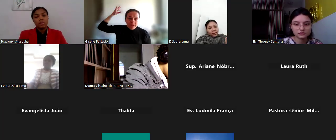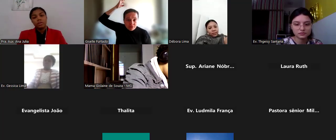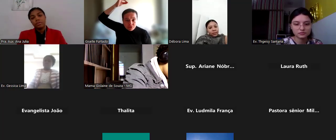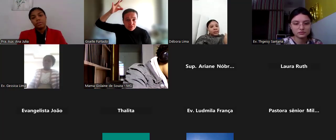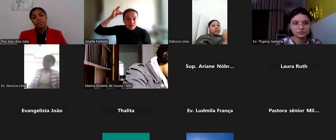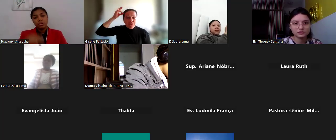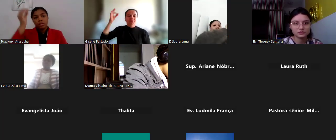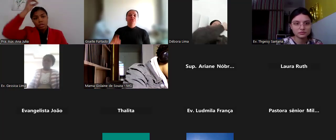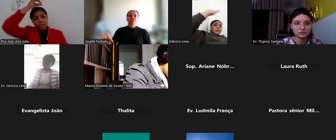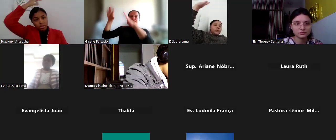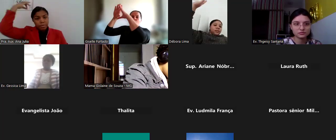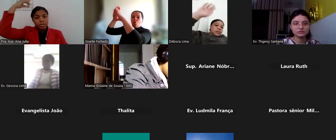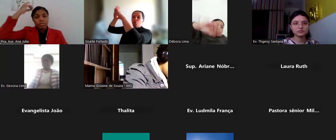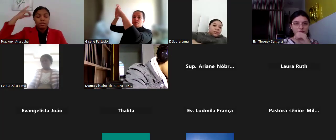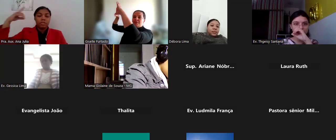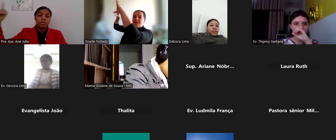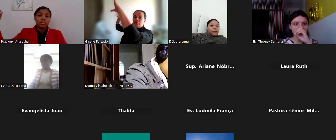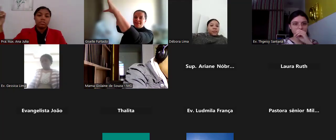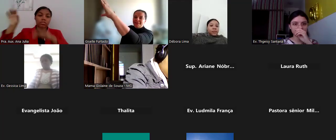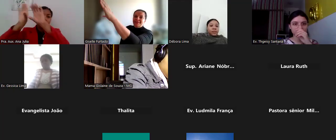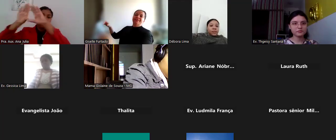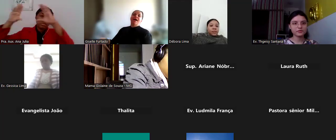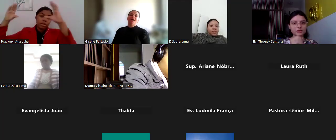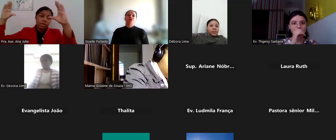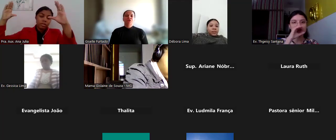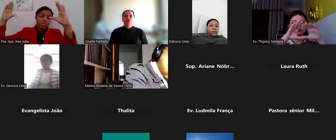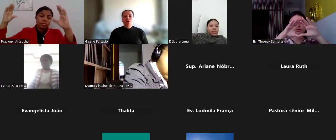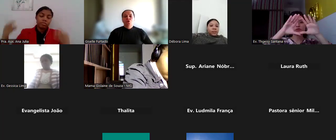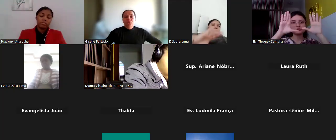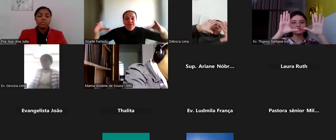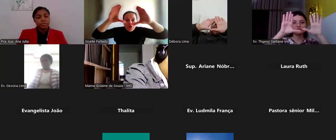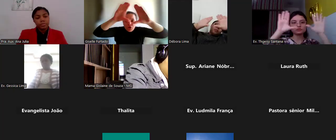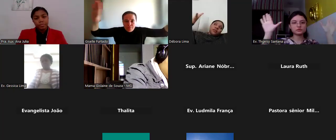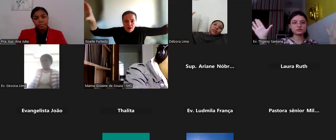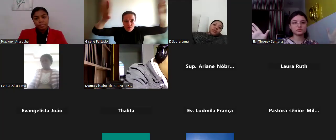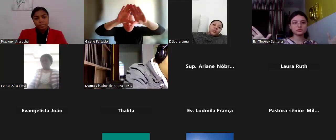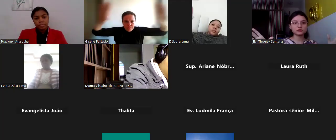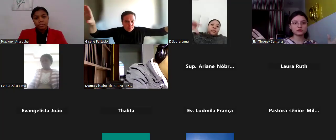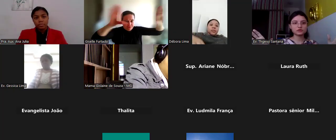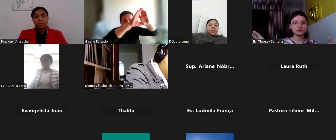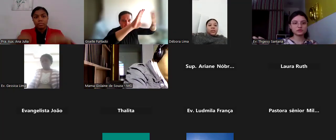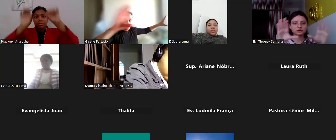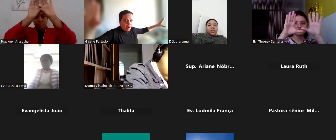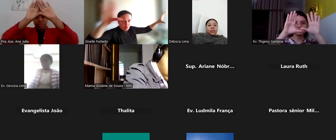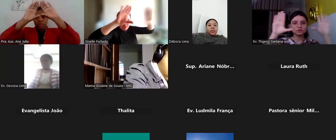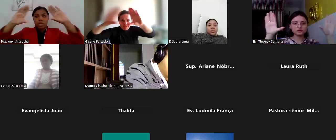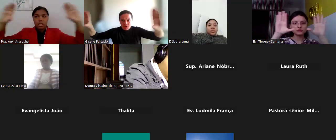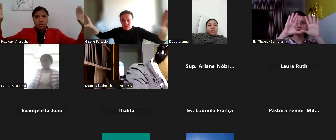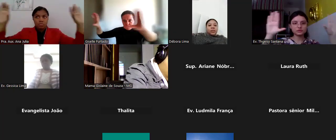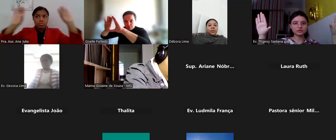Espírito Santo, o céu da eternidade. O céu normal pode ser em qualquer posição.